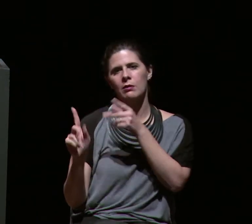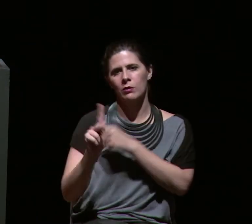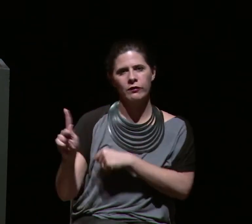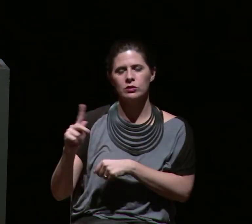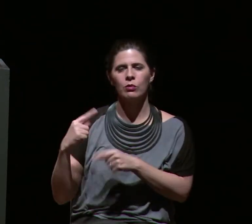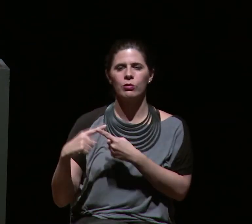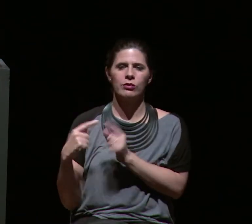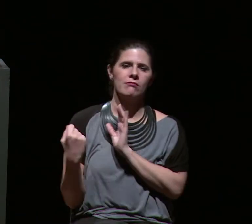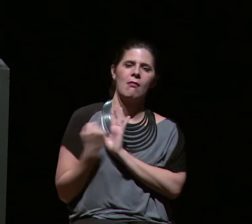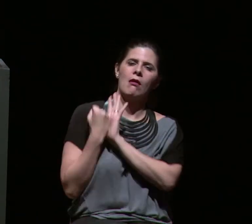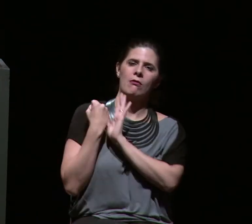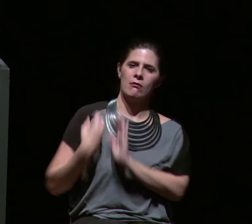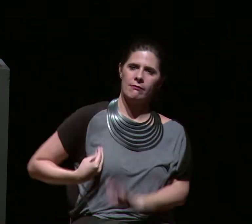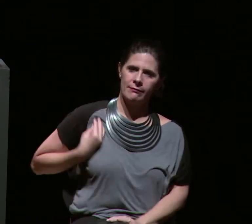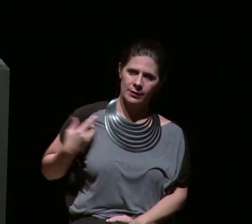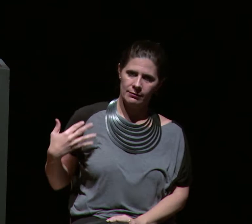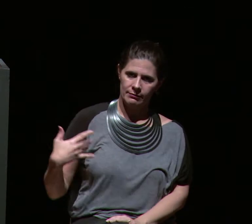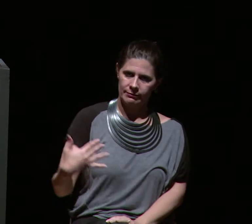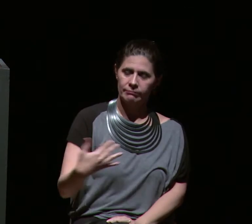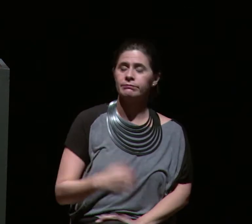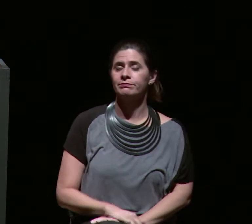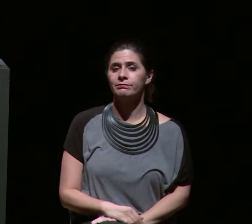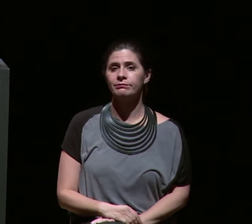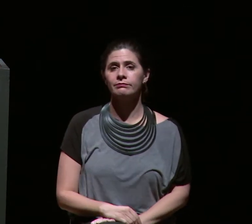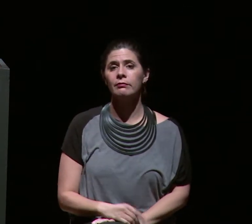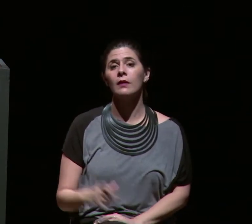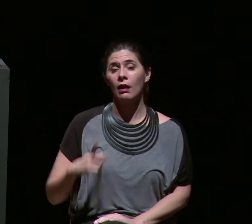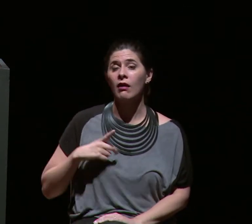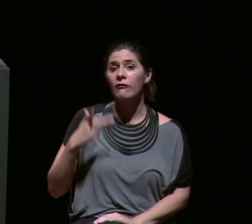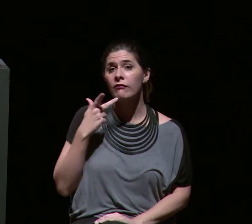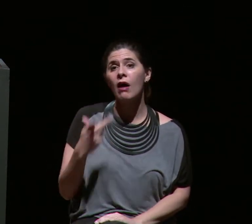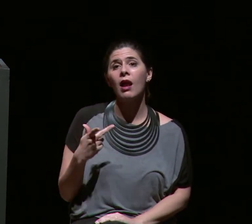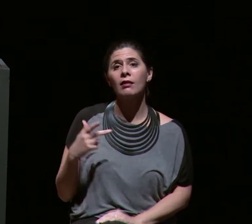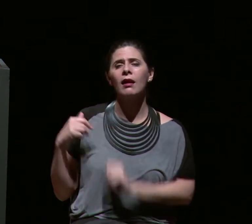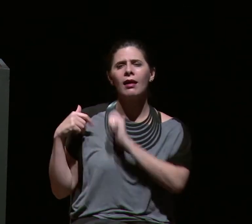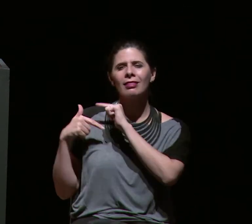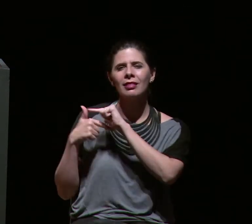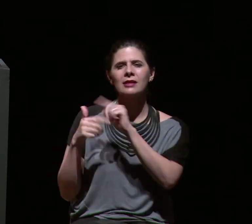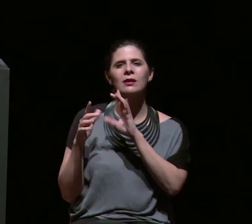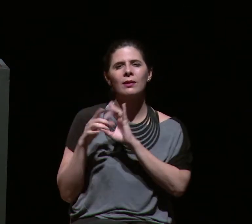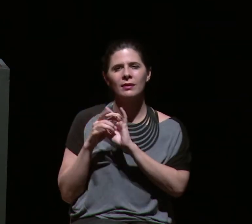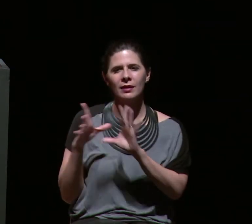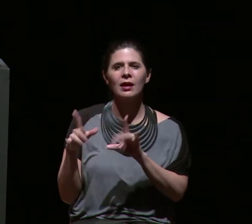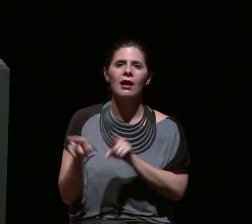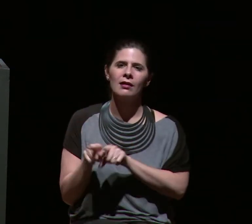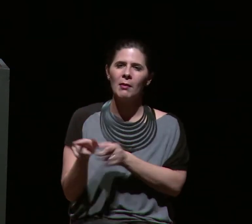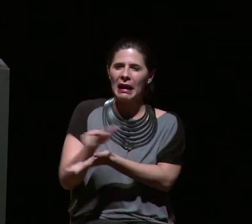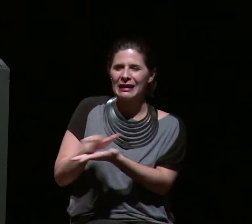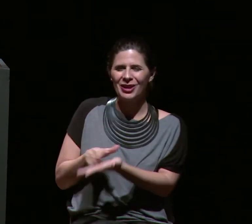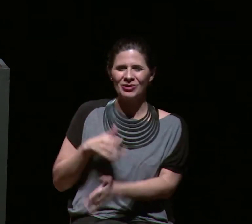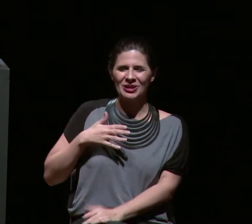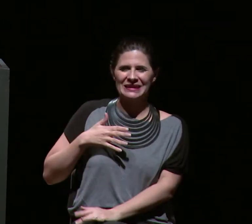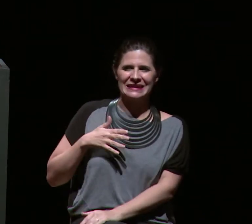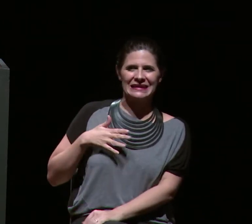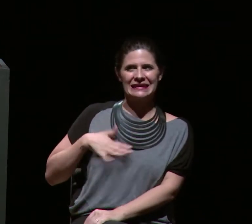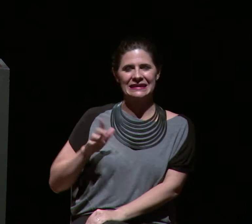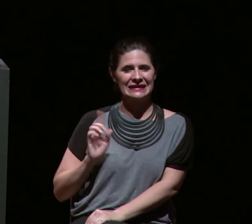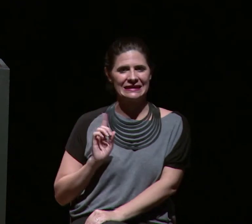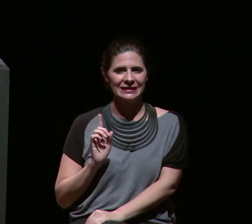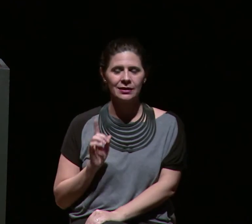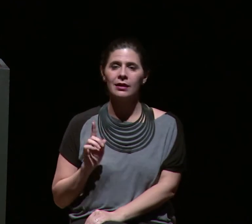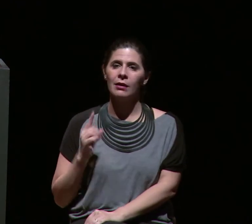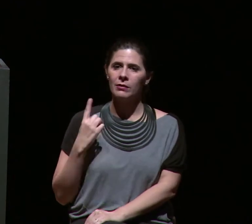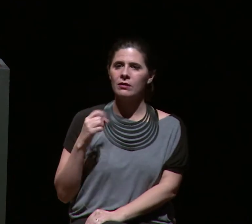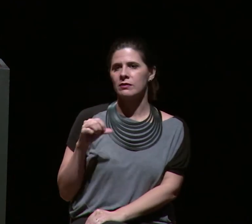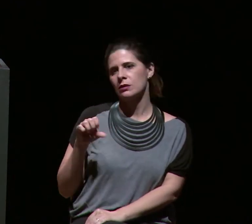suas publicações, afirma-se ligado à tradição libertária e à literatura de mau gosto desde 1989. Em muitos de seus